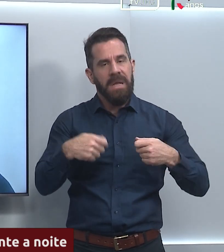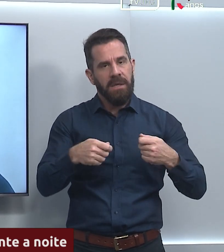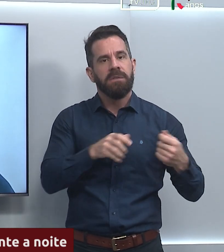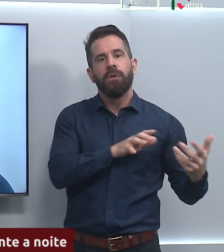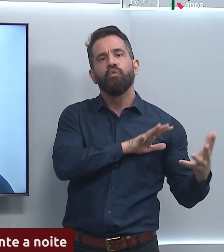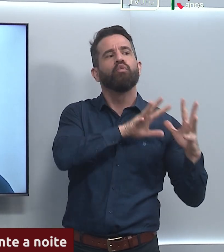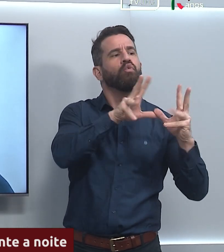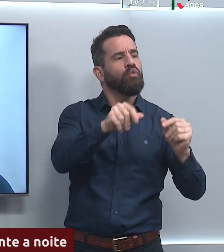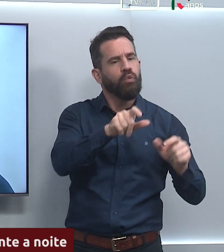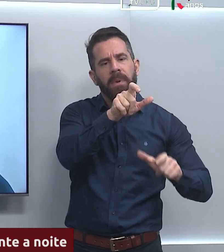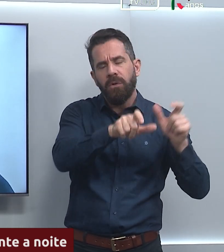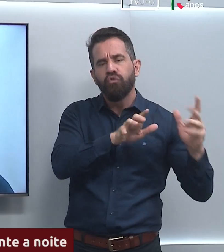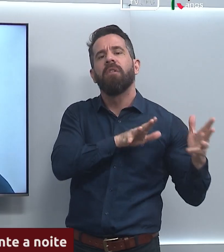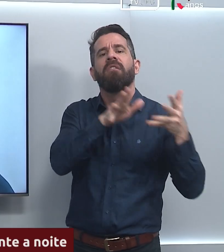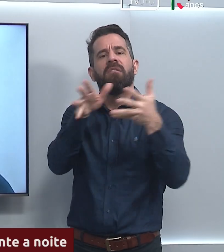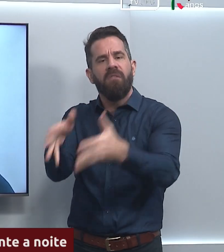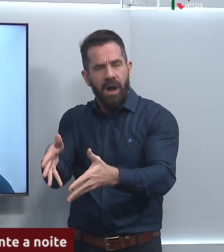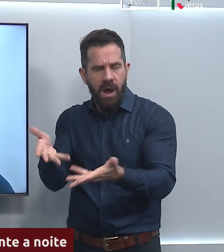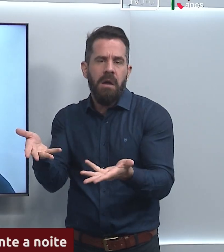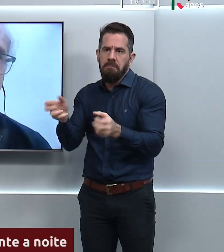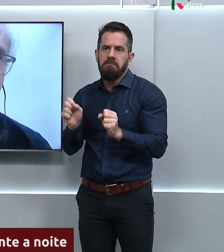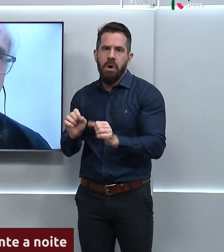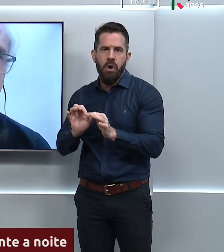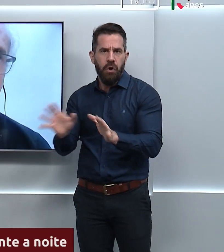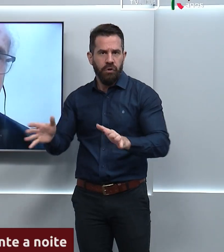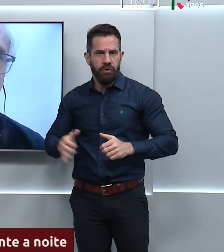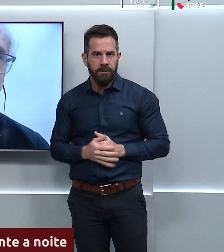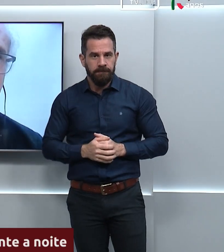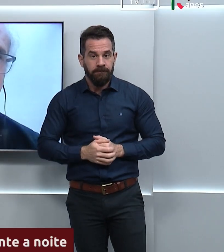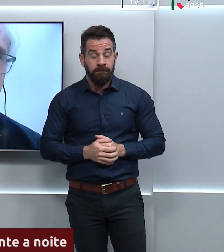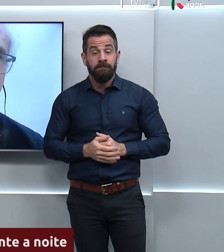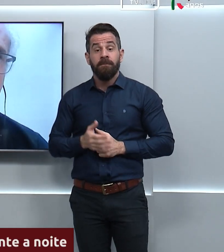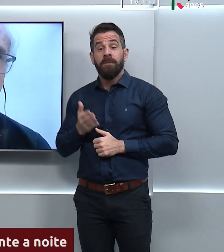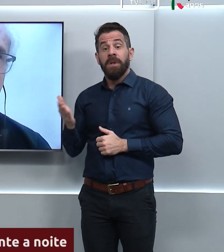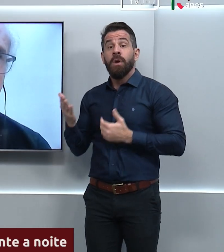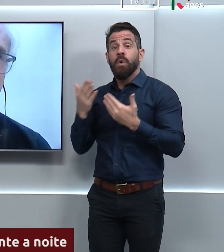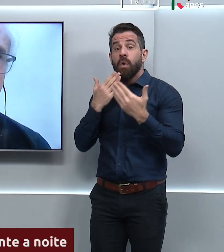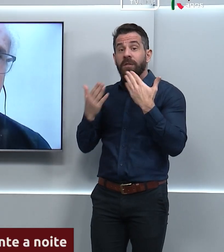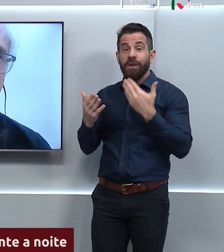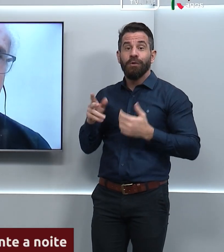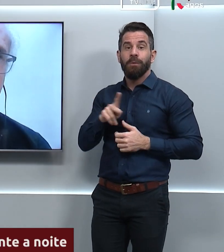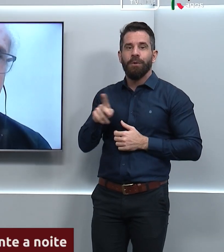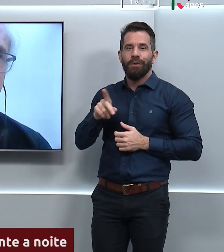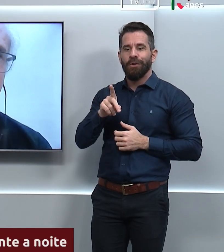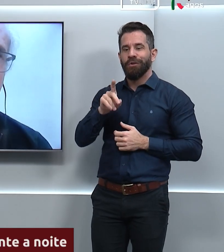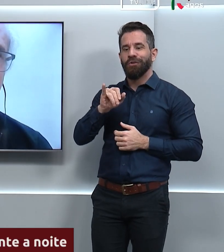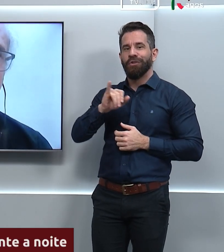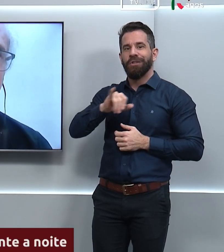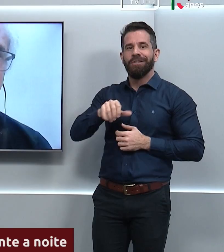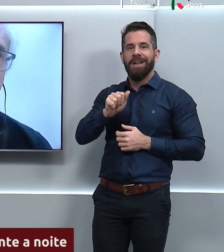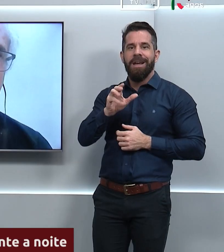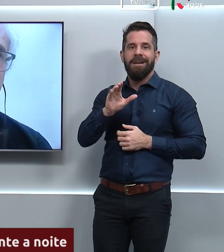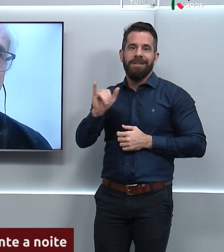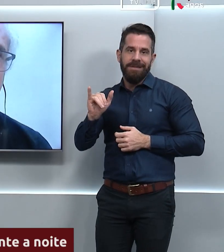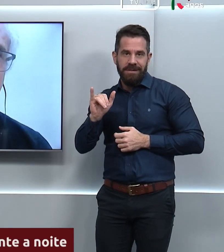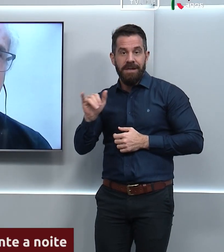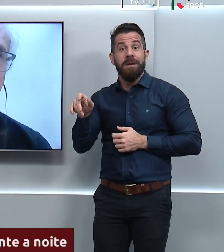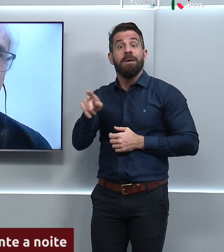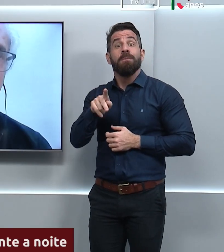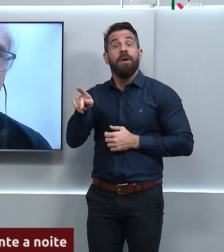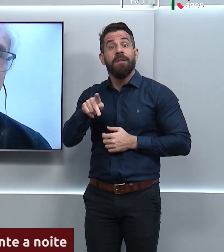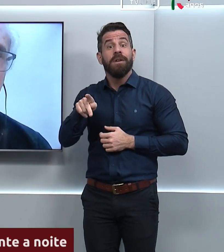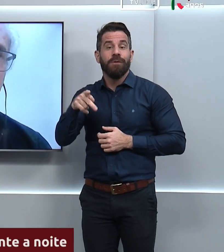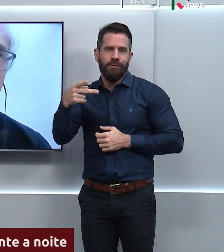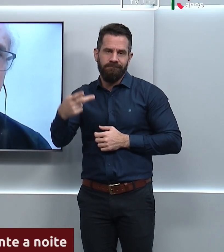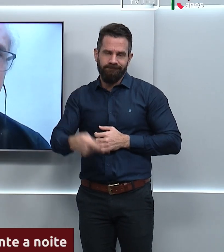pessoas. A gente conversou com o professor Djaci de Oliveira, que é da Faculdade de Ciências Sociais da UFG, falando então a respeito